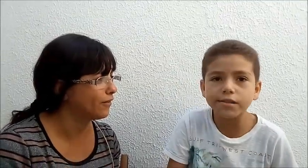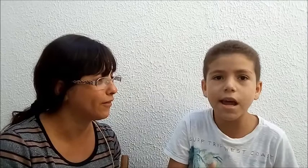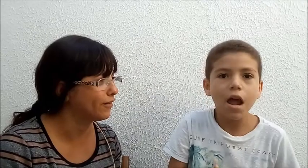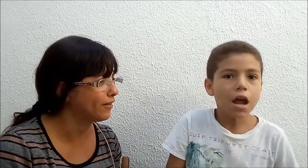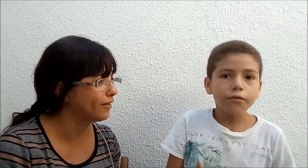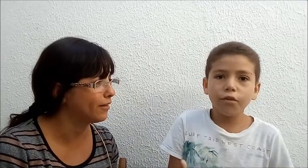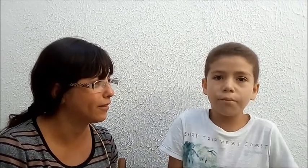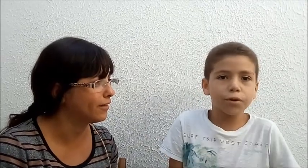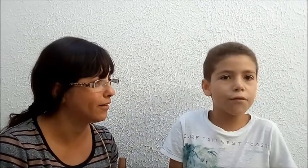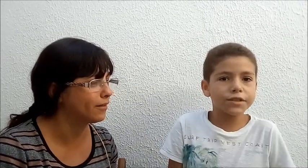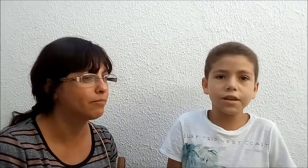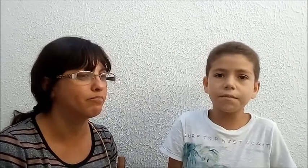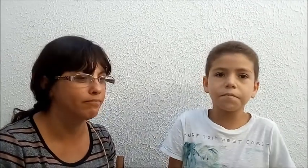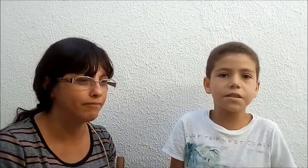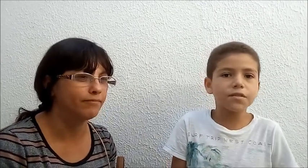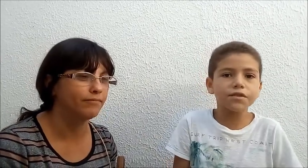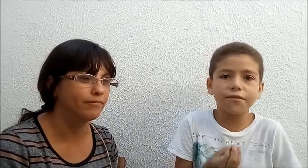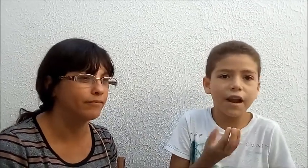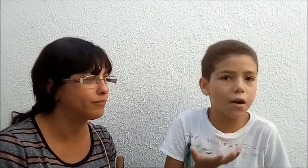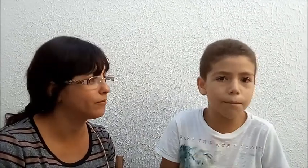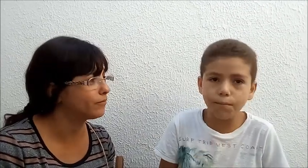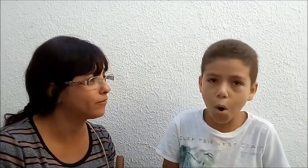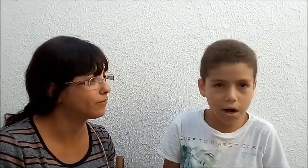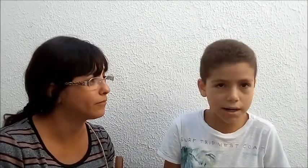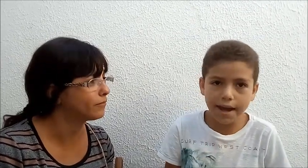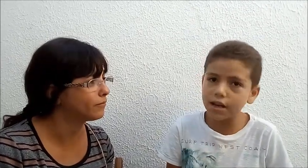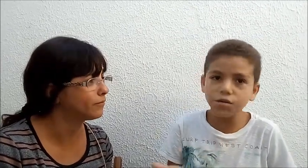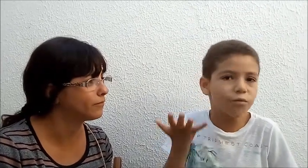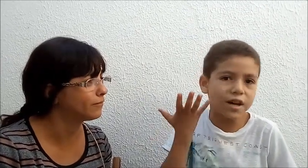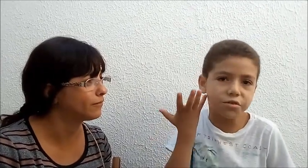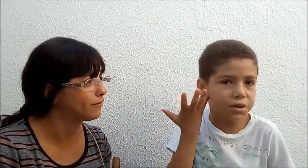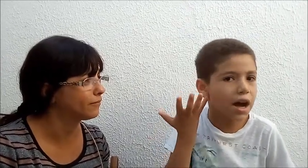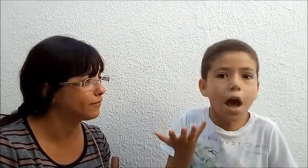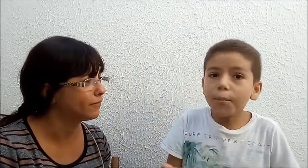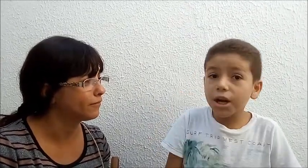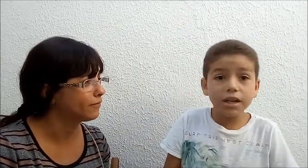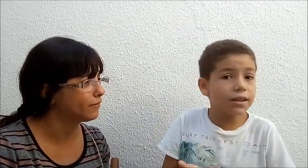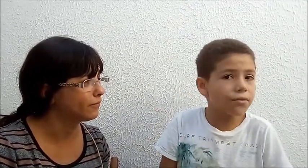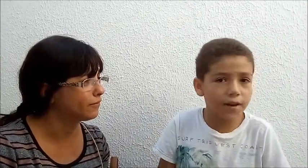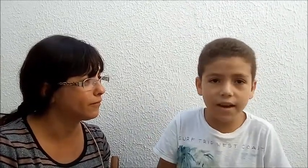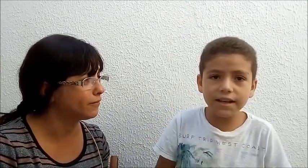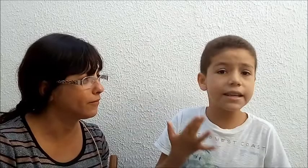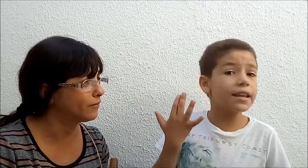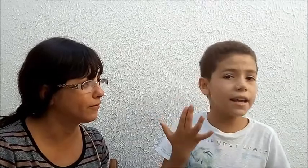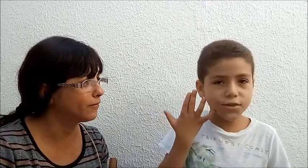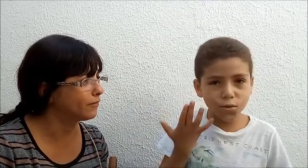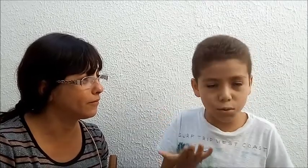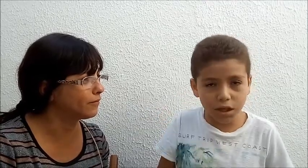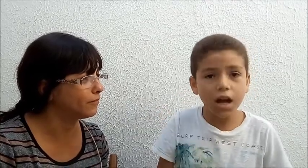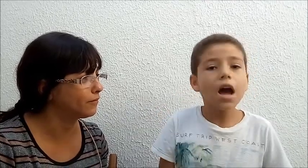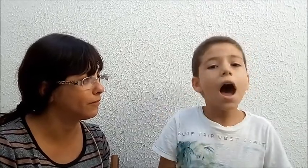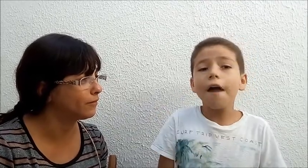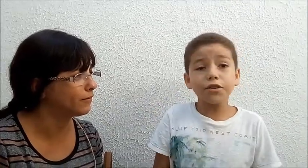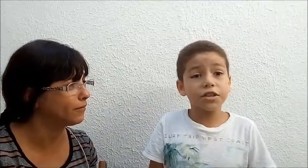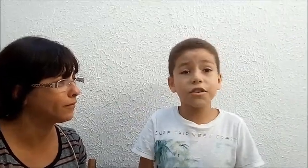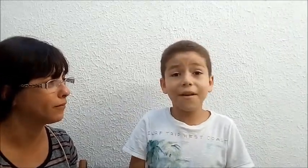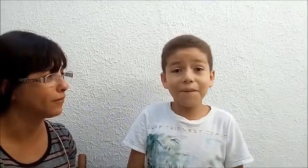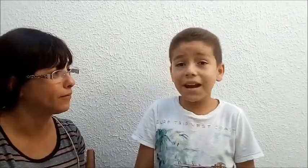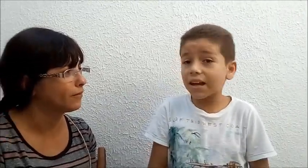eles, né, porque você, se você falar com a boca, né, ele não vai escutar, porque ele não fala e nem escuta. Aí você já vai pegar